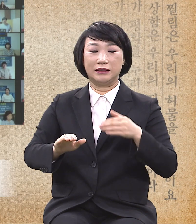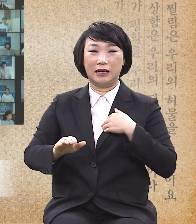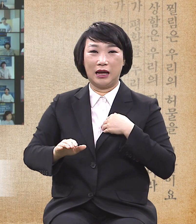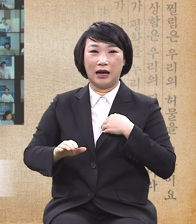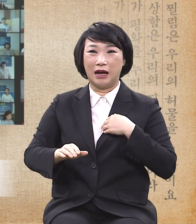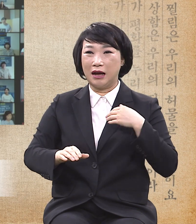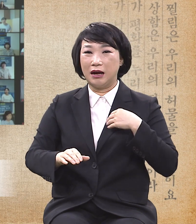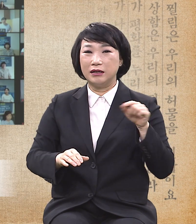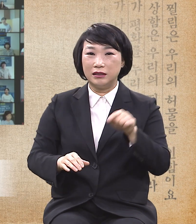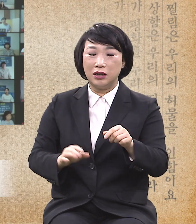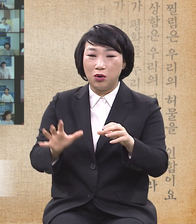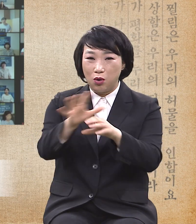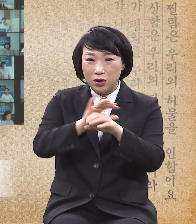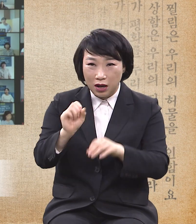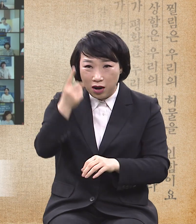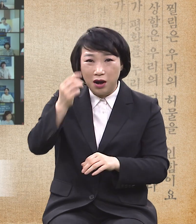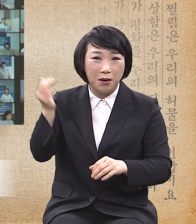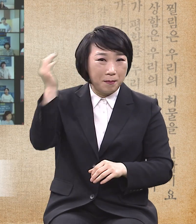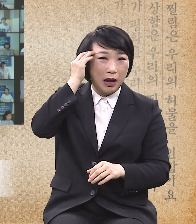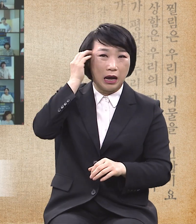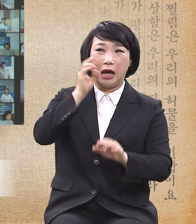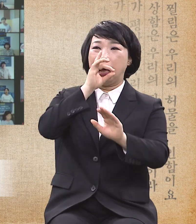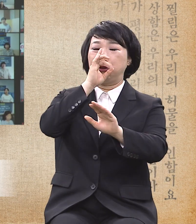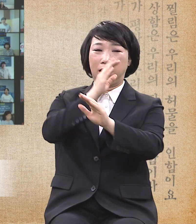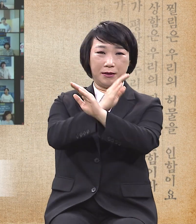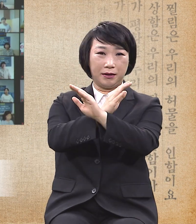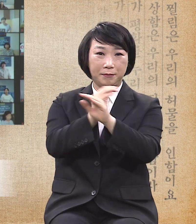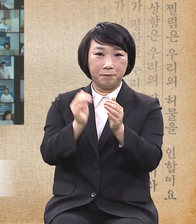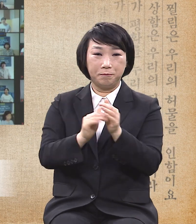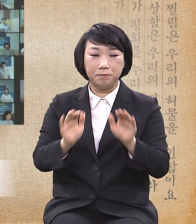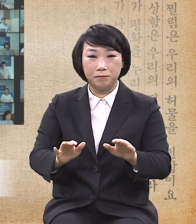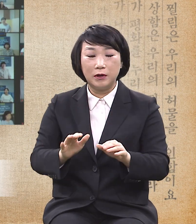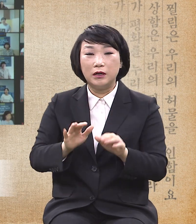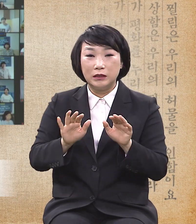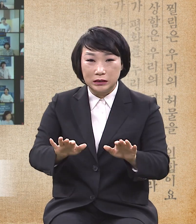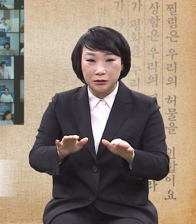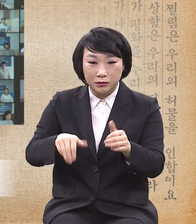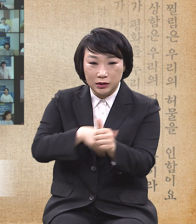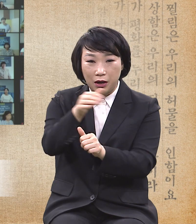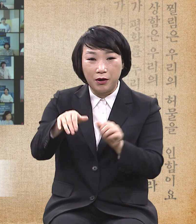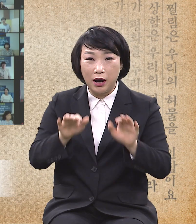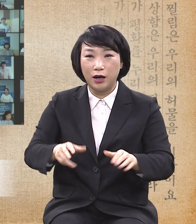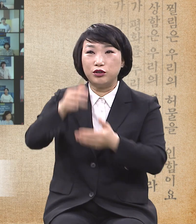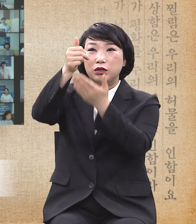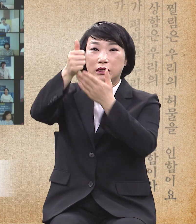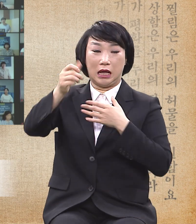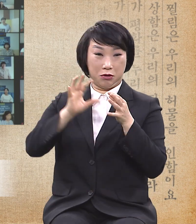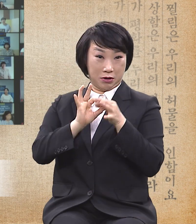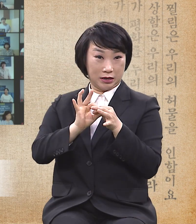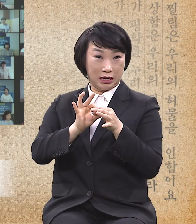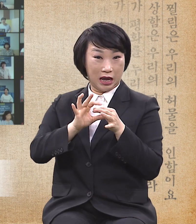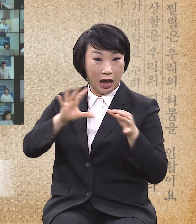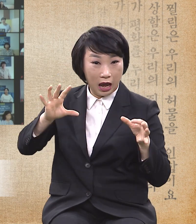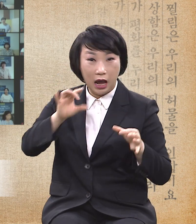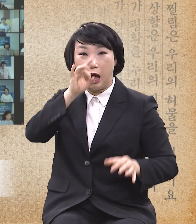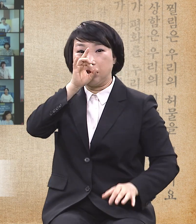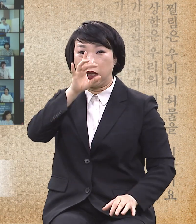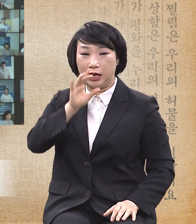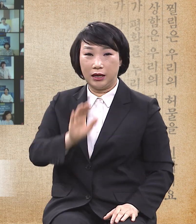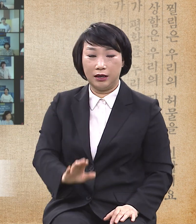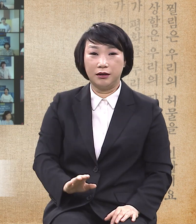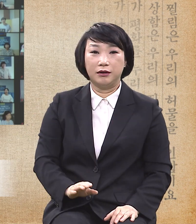내가 방해받으면 안 되지. 이럴 때일수록 주님과 나와의 관계가 깨지면 안